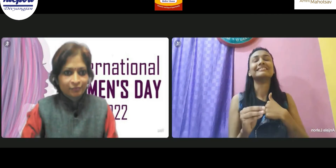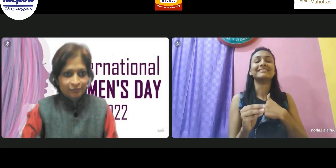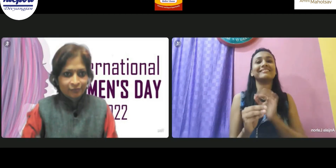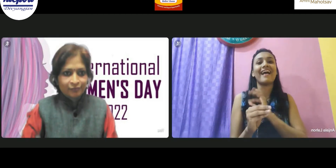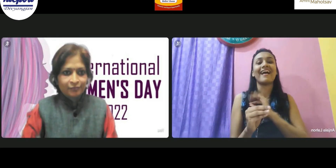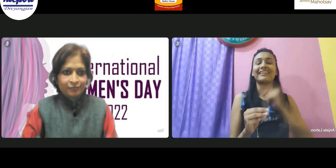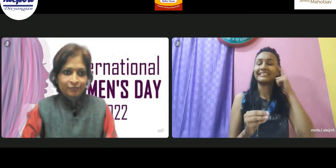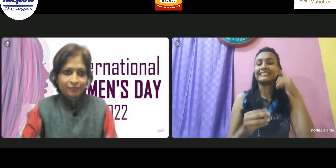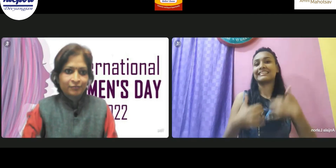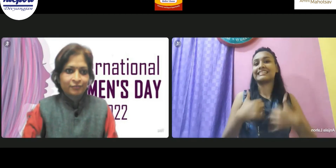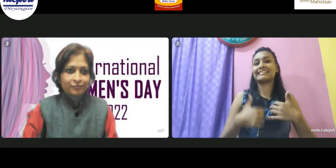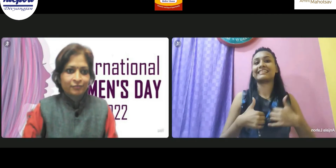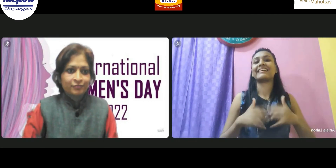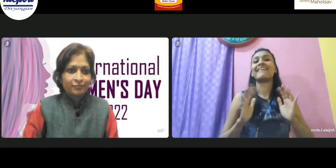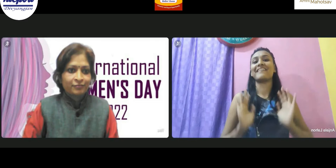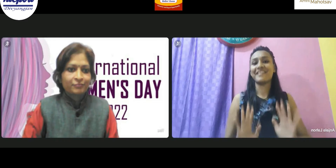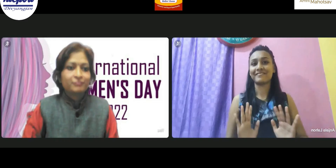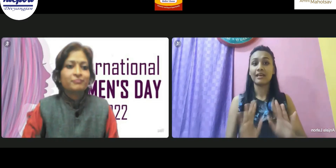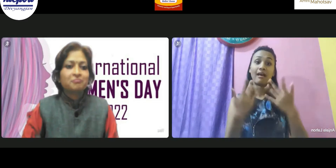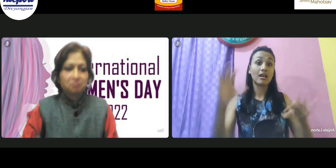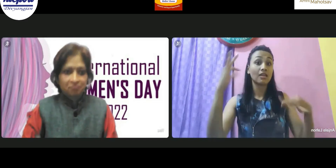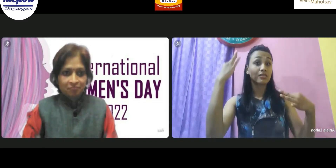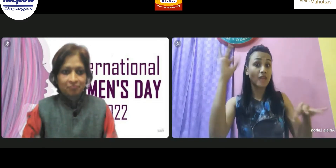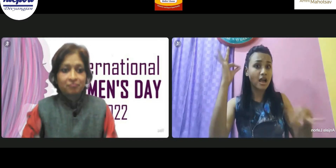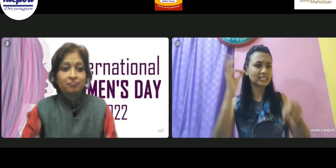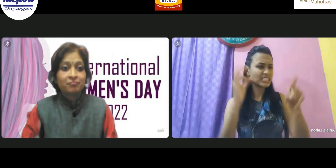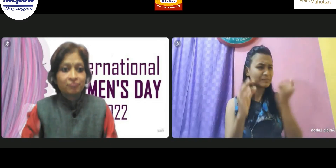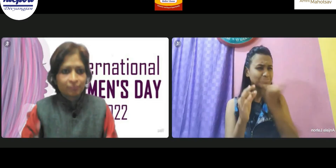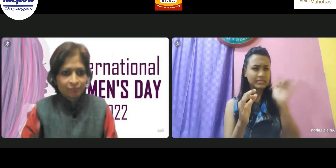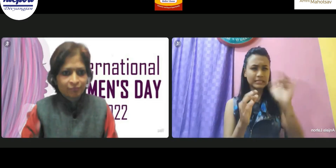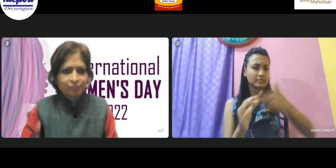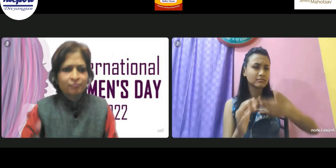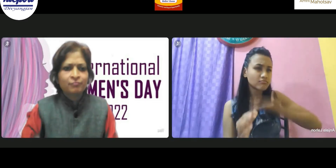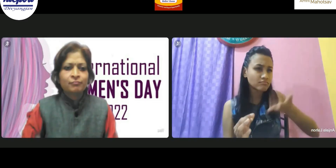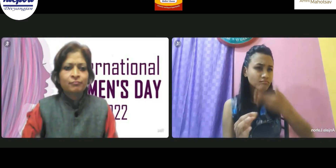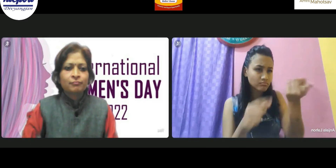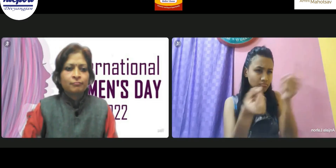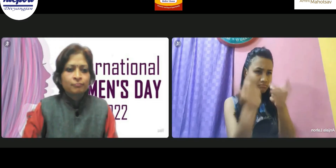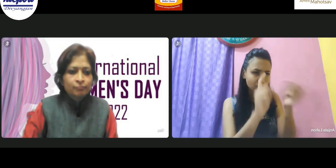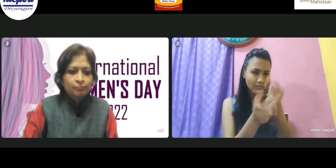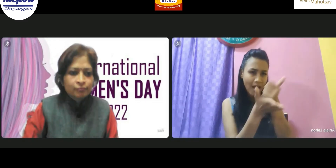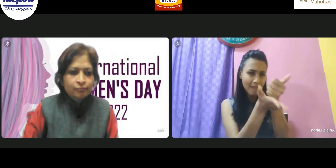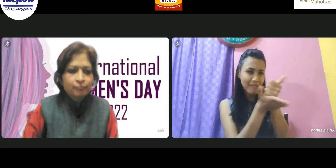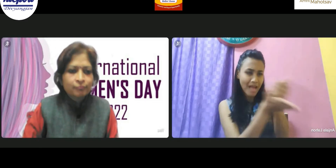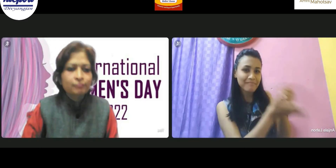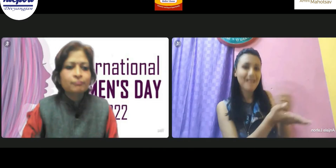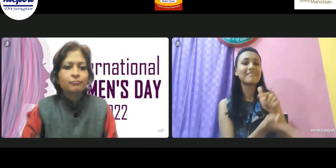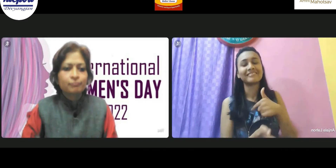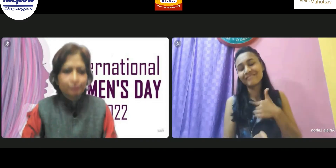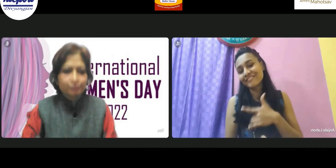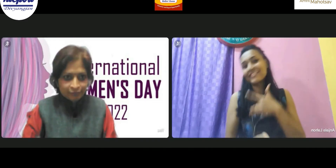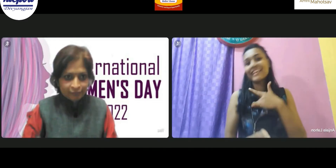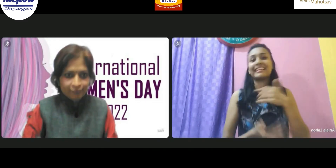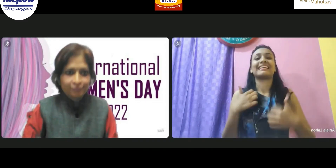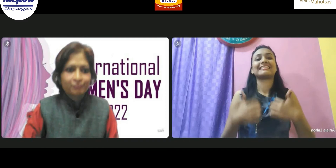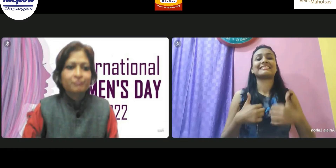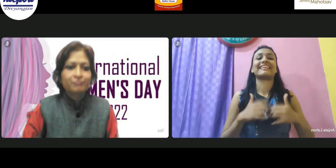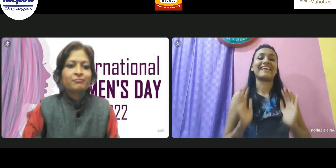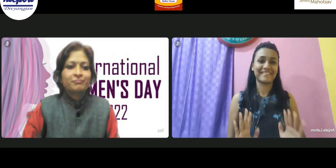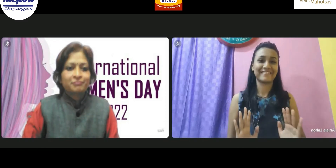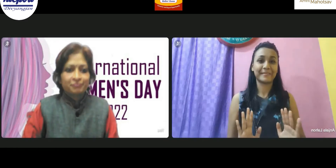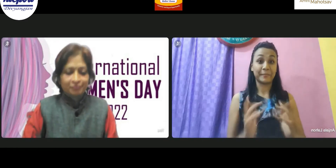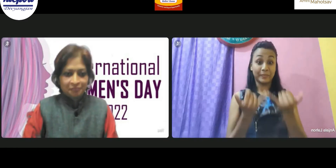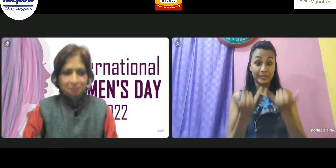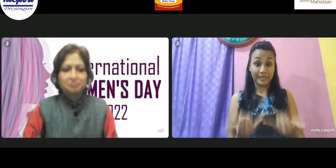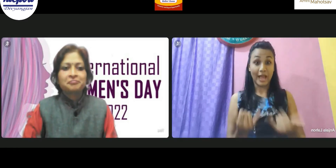उनको मोटिवेट करना चाहती हूँ। ये भी मेरा एम है और मेरा इंटरेस्ट है। और उनको डांस से रिलेटेड बहुत सारी चीज़ें मैं